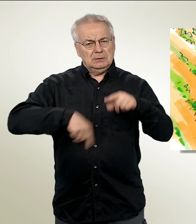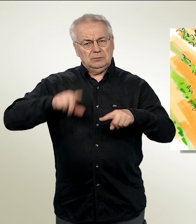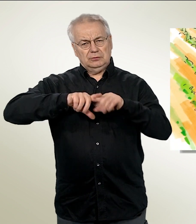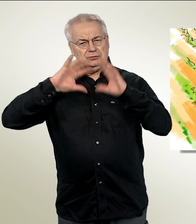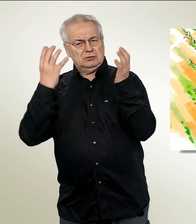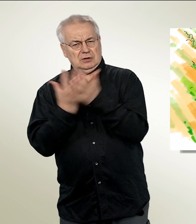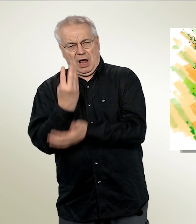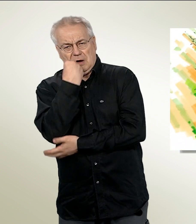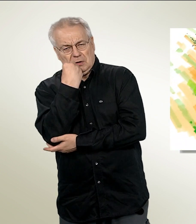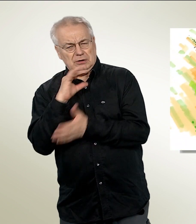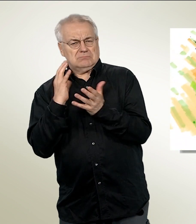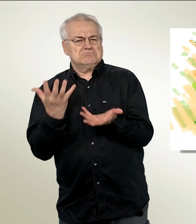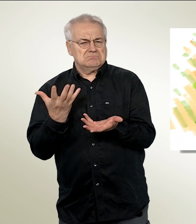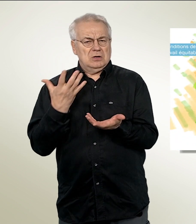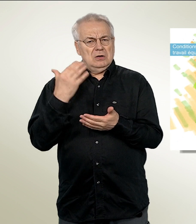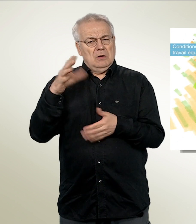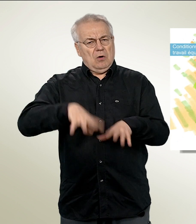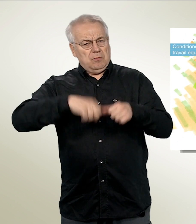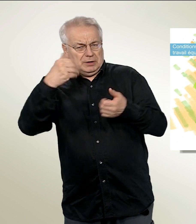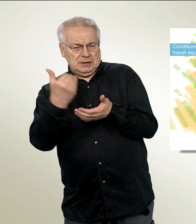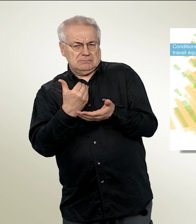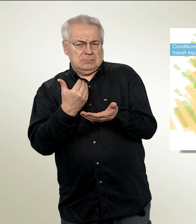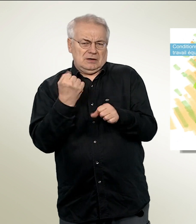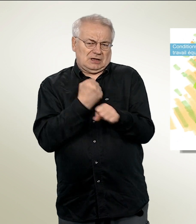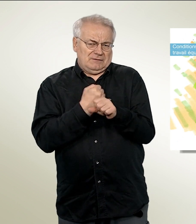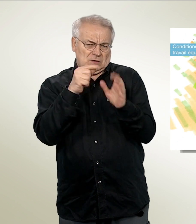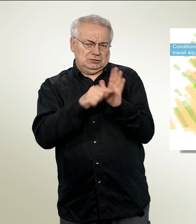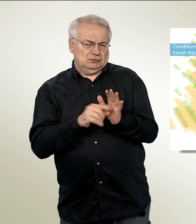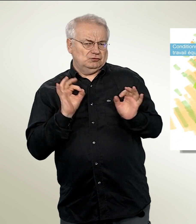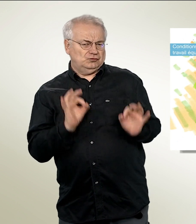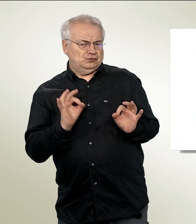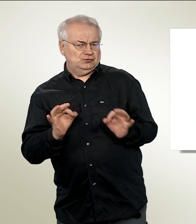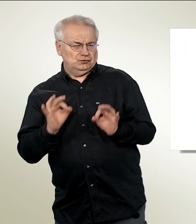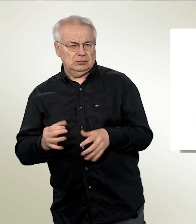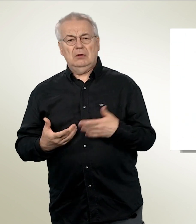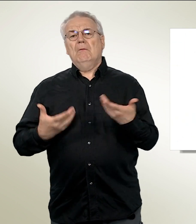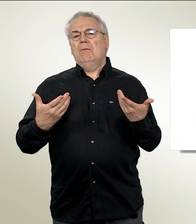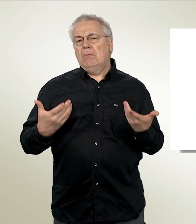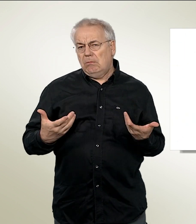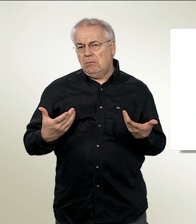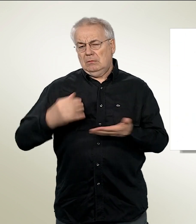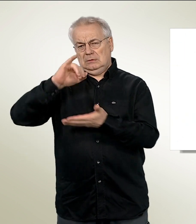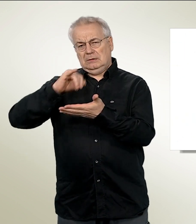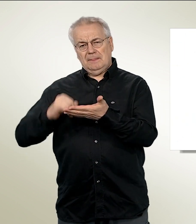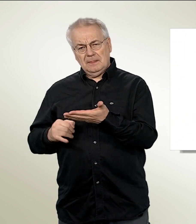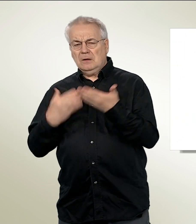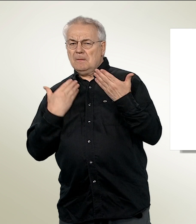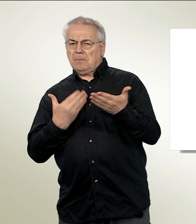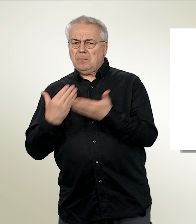alimentaires doivent garantir à leurs employés des conditions de travail équitables. À cet effet, l'initiative propose différentes